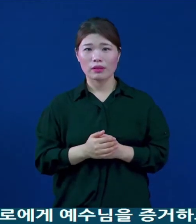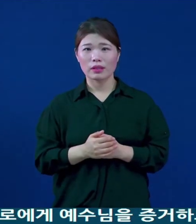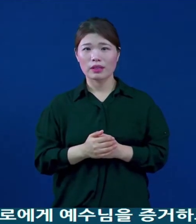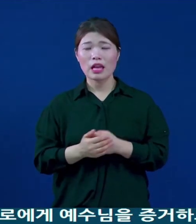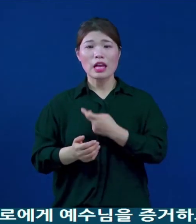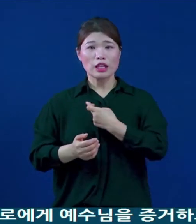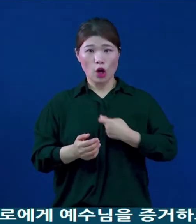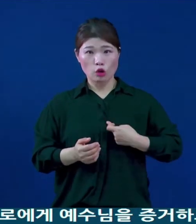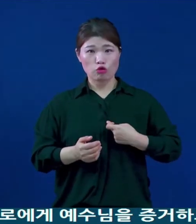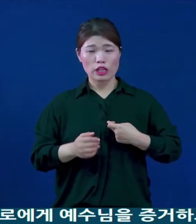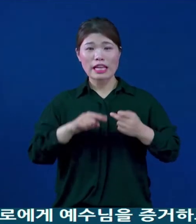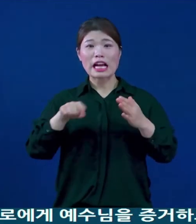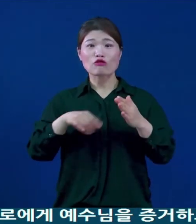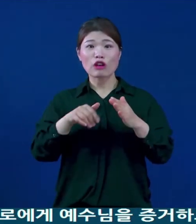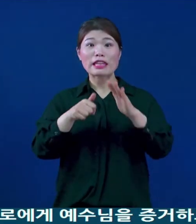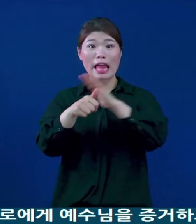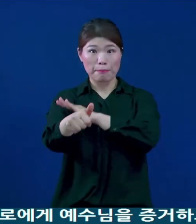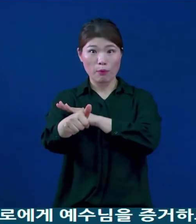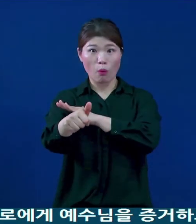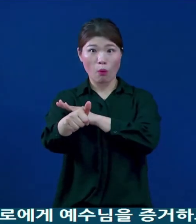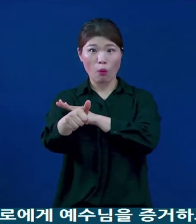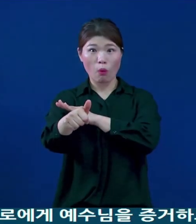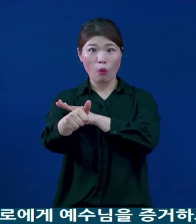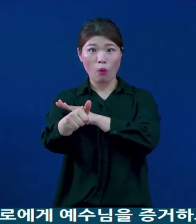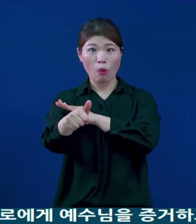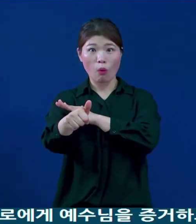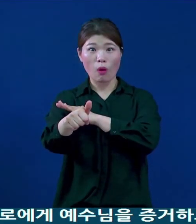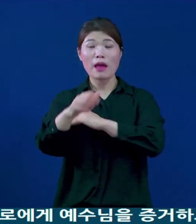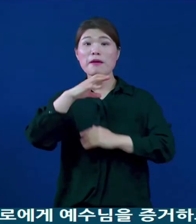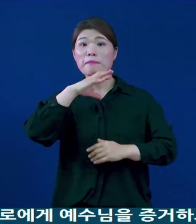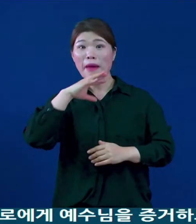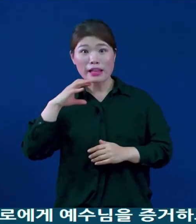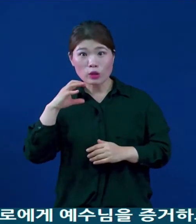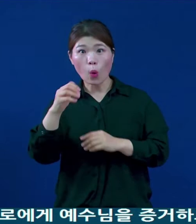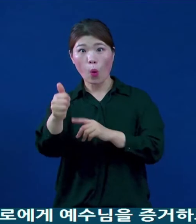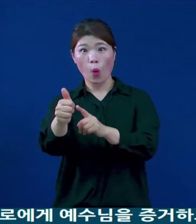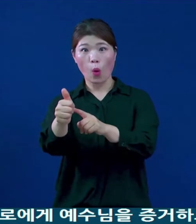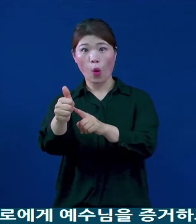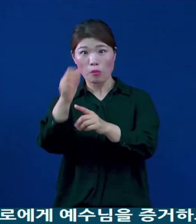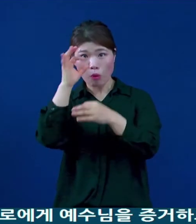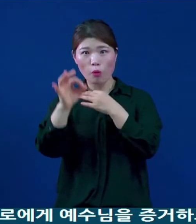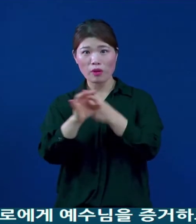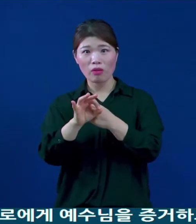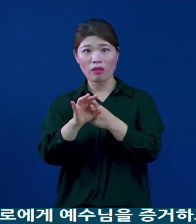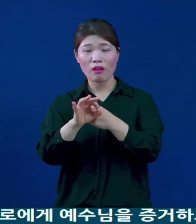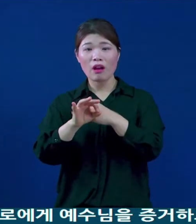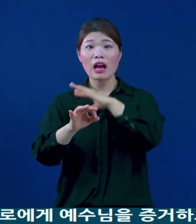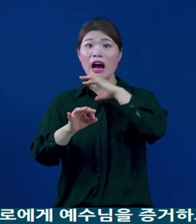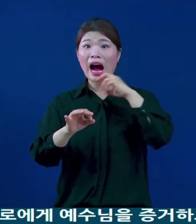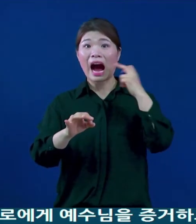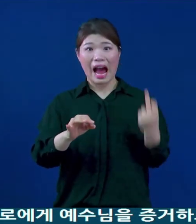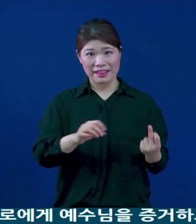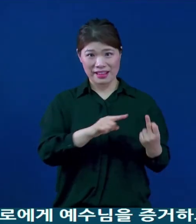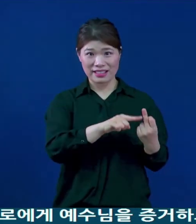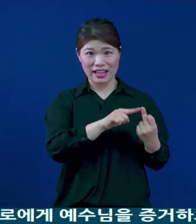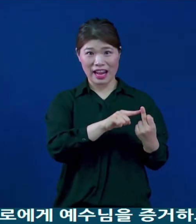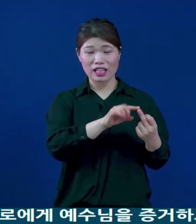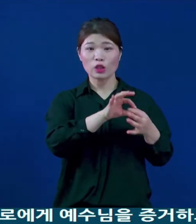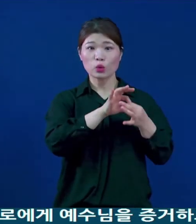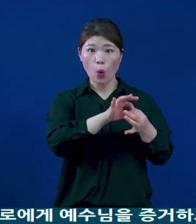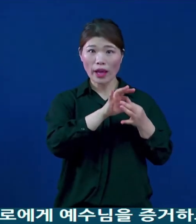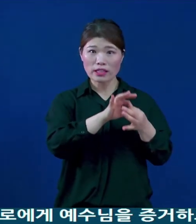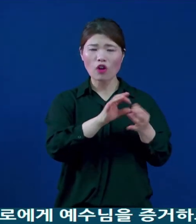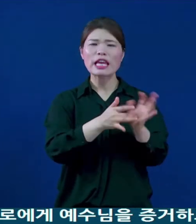12제자 중에 대표격인 사도 베드로는 그의 형제 안드레를 통해서 예수님을 소개받은